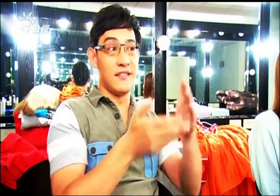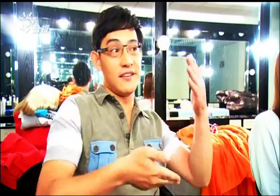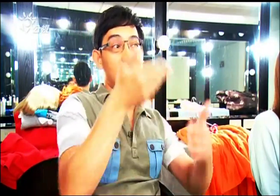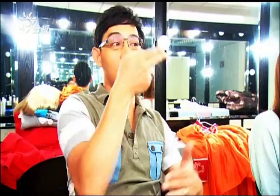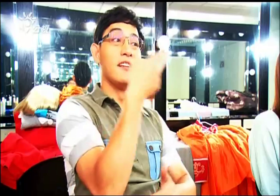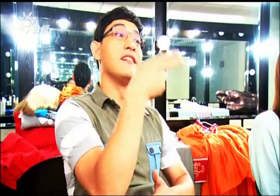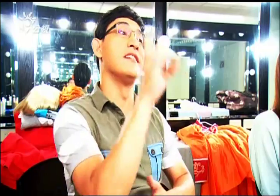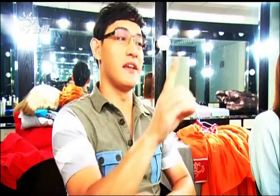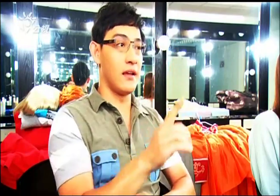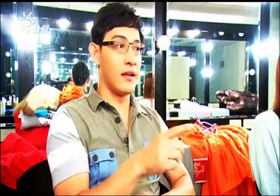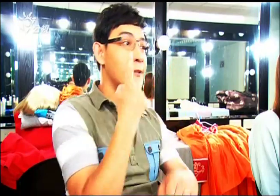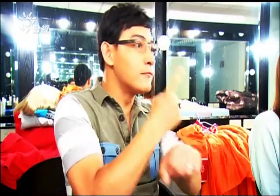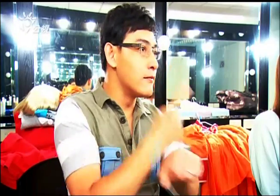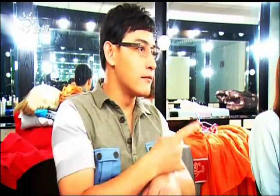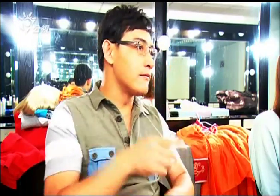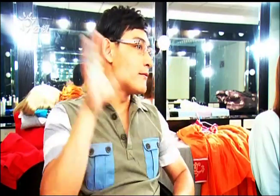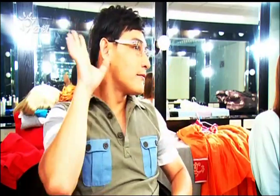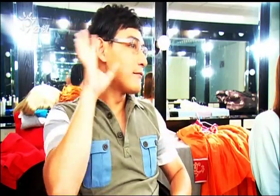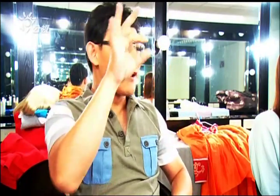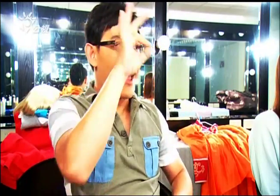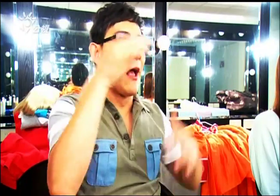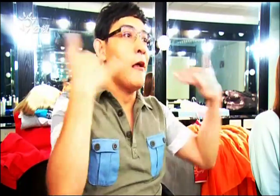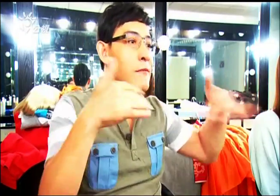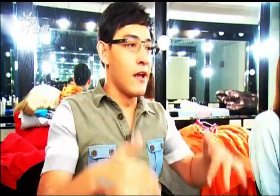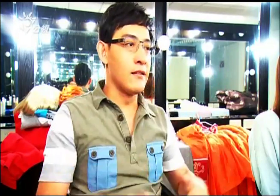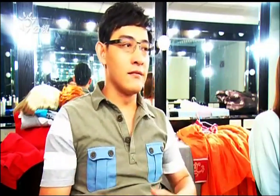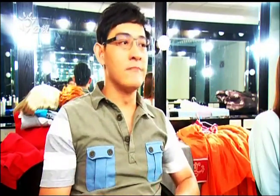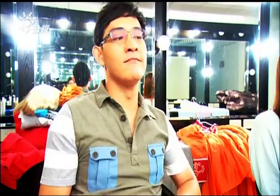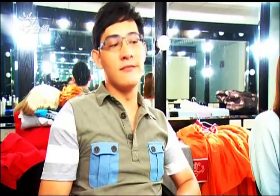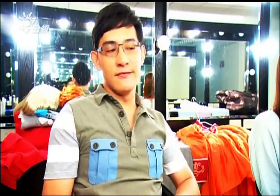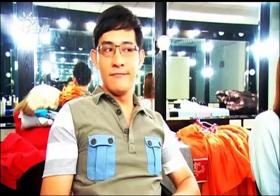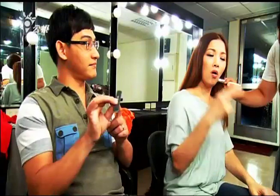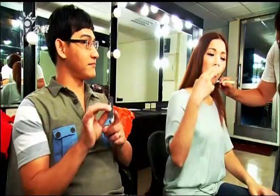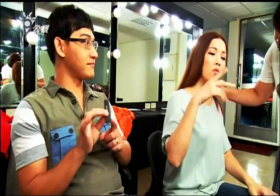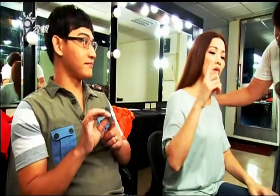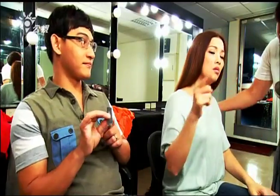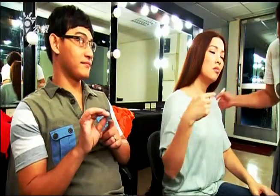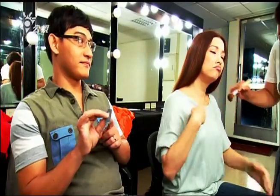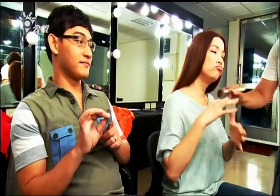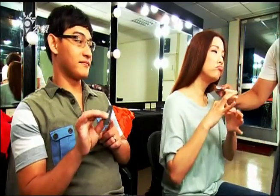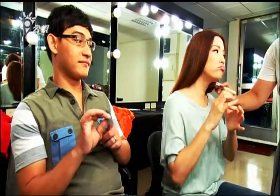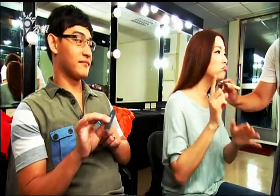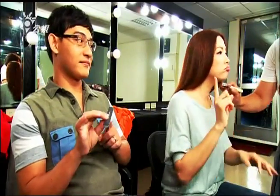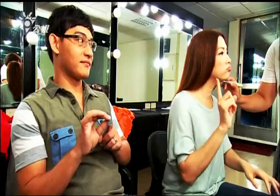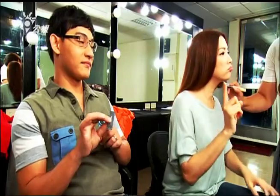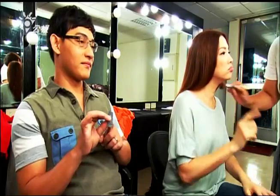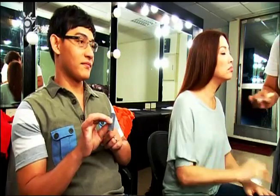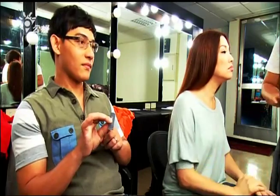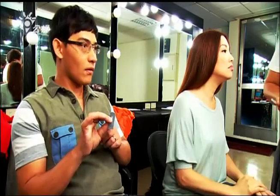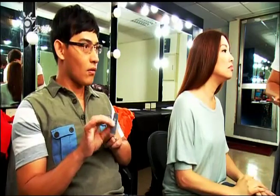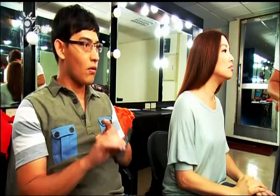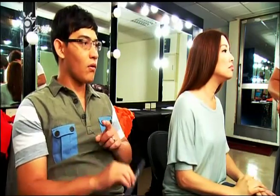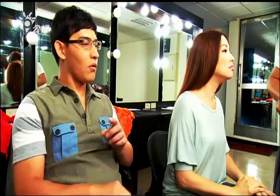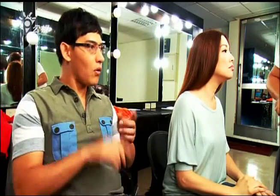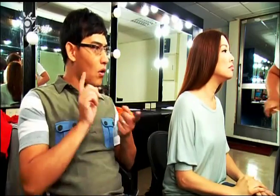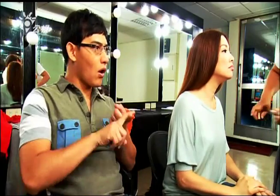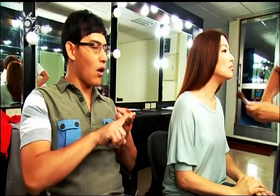说是公视最后一个升级 HD 的节目哎。嗯。 可是 HD 跟我有什么关系？ 嗯，对